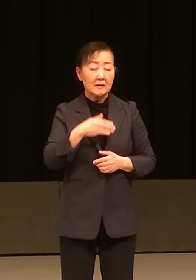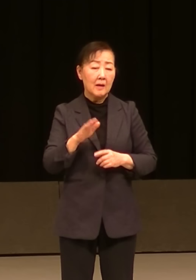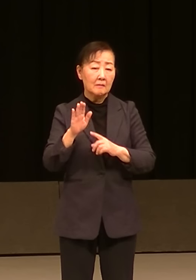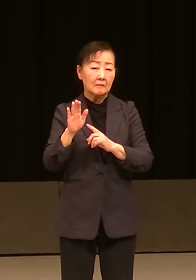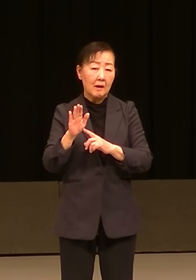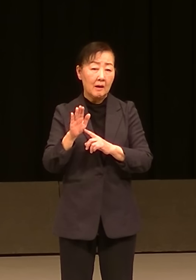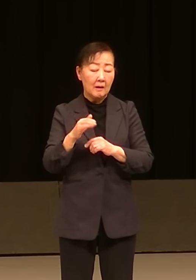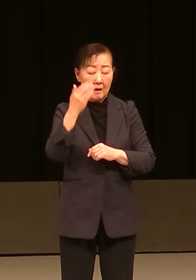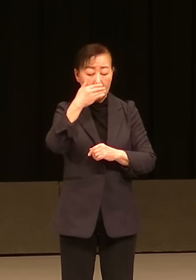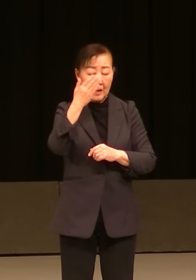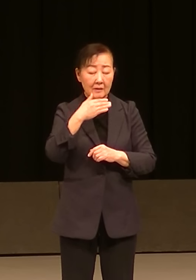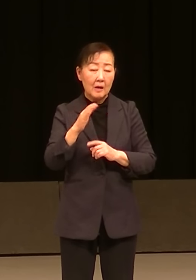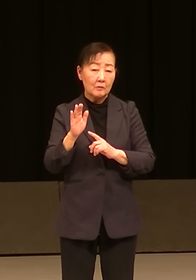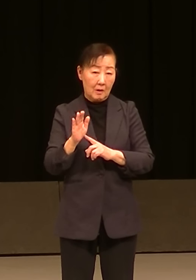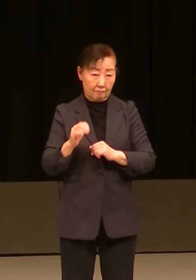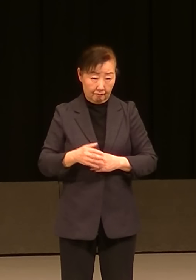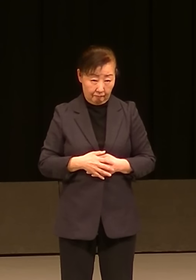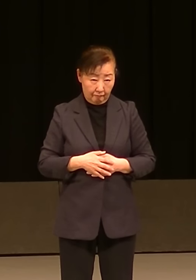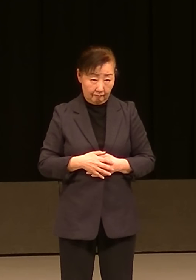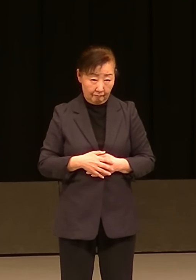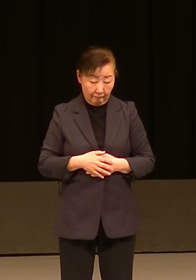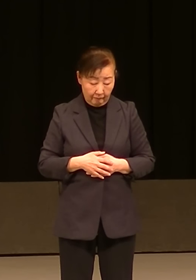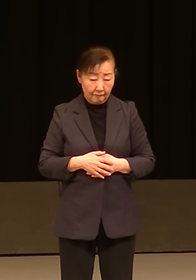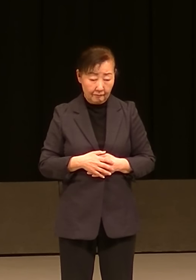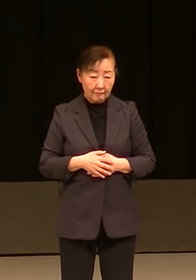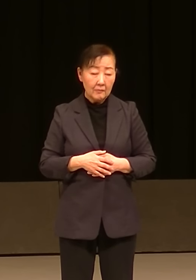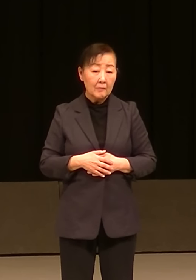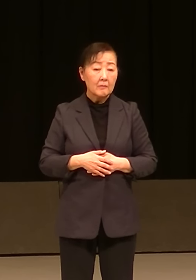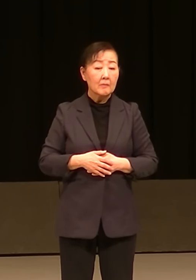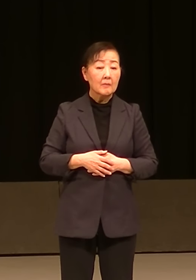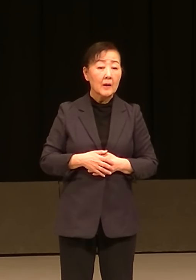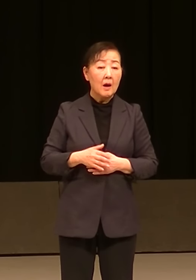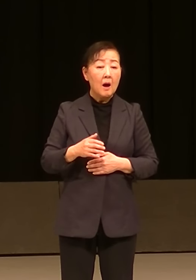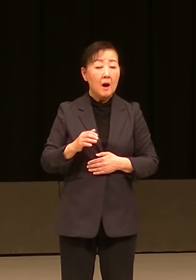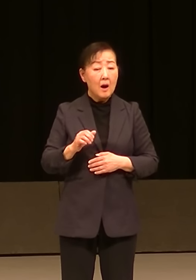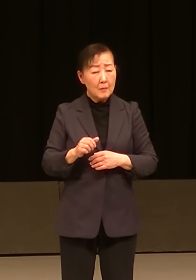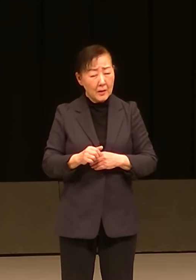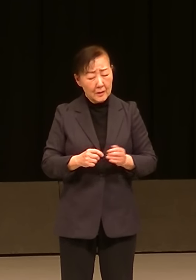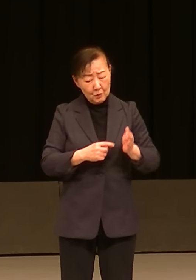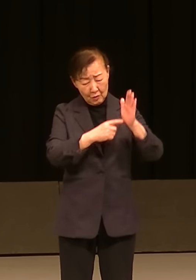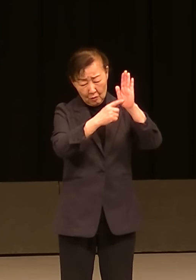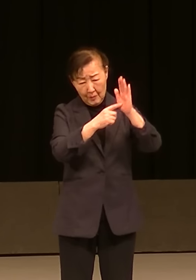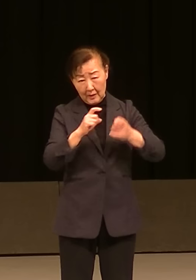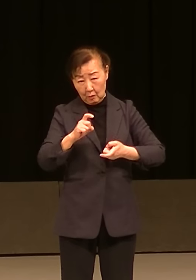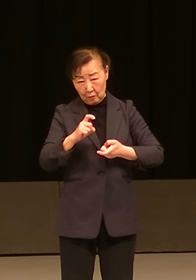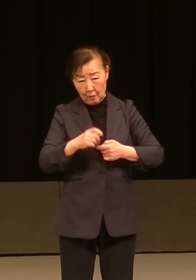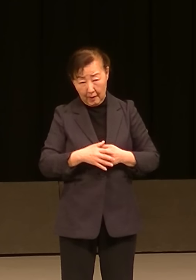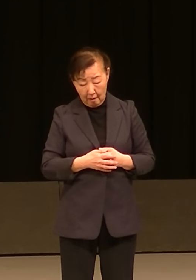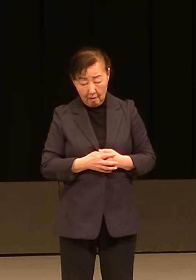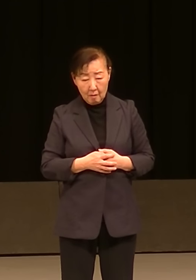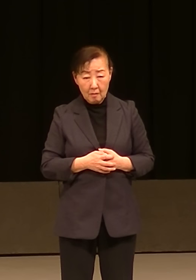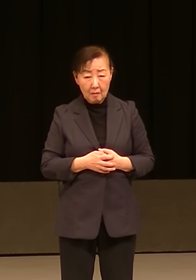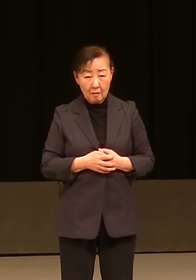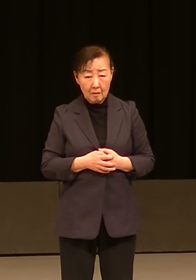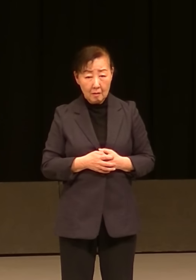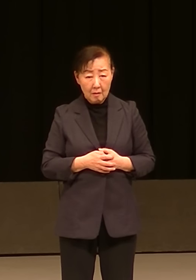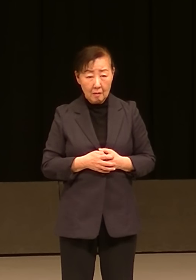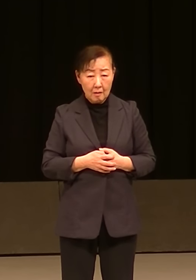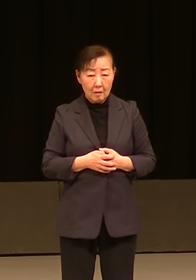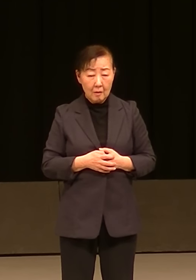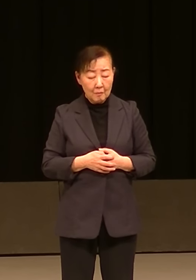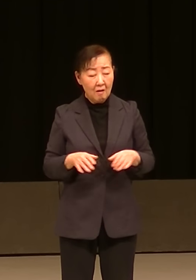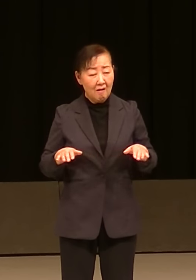というのがございますよね。で、この見えざる手というフレーズはあまりにも有名になったものでですね、もう尾ひれ、